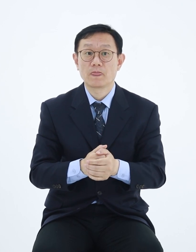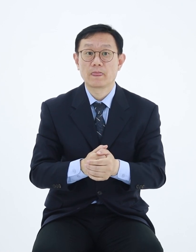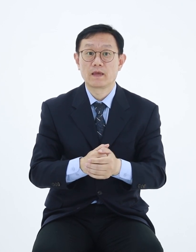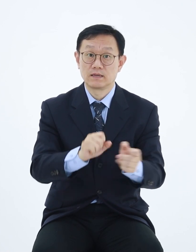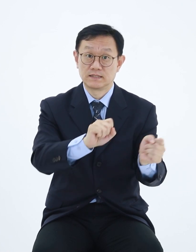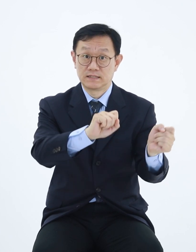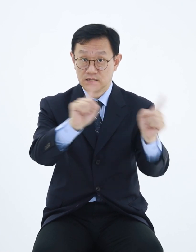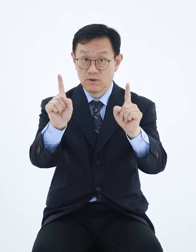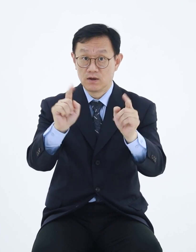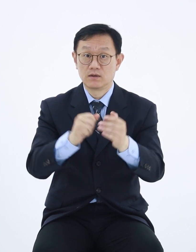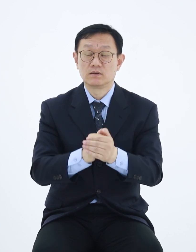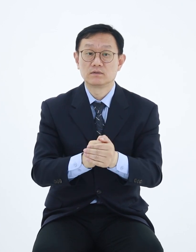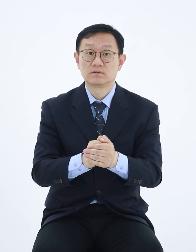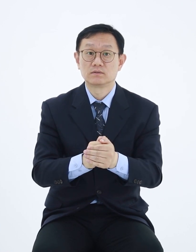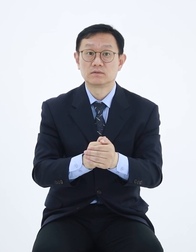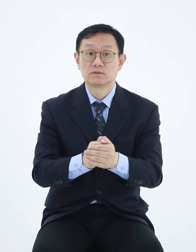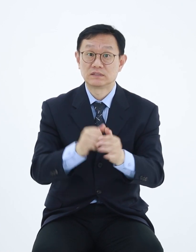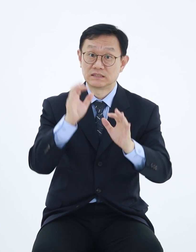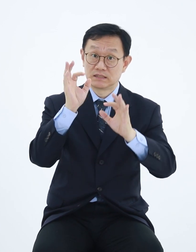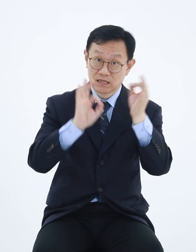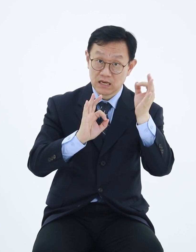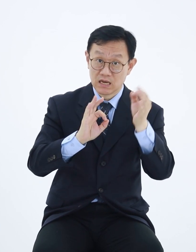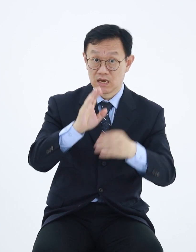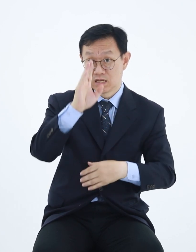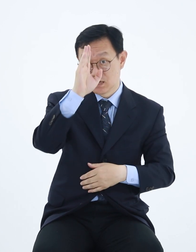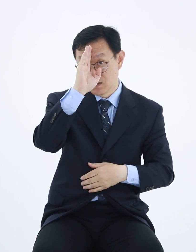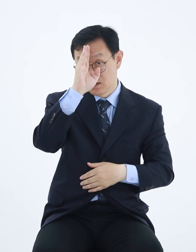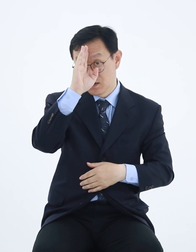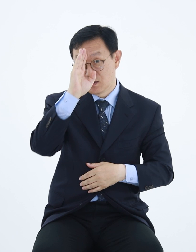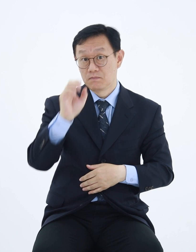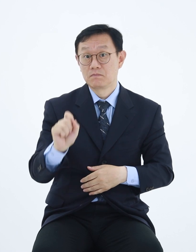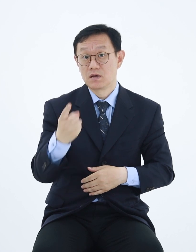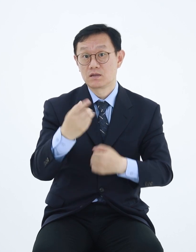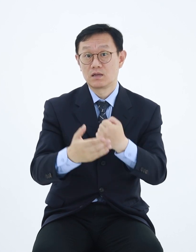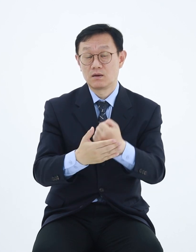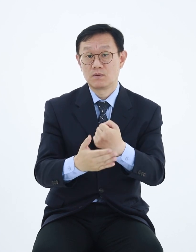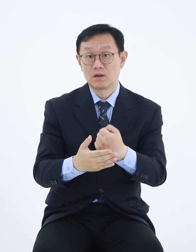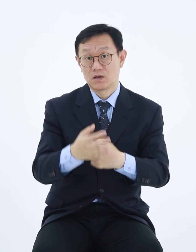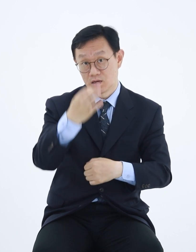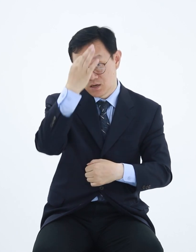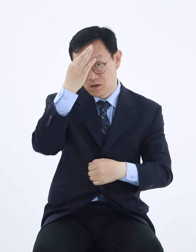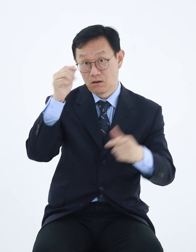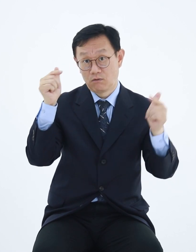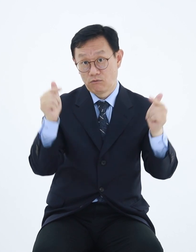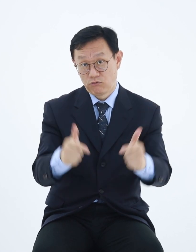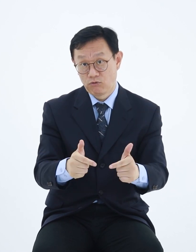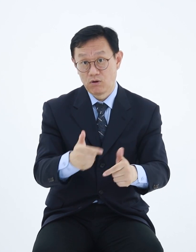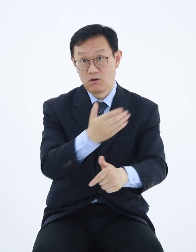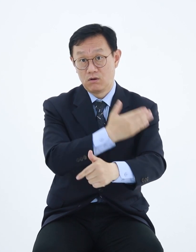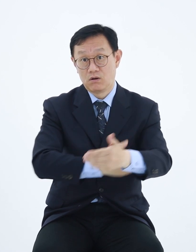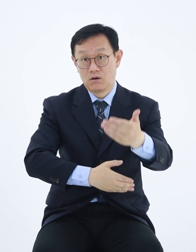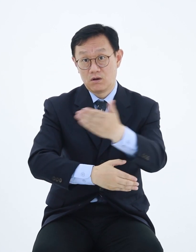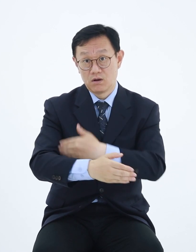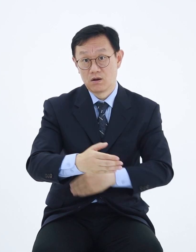재활. 상해 또는 질병으로 인해 기능이 감소되거나 손실된 기능 능력 및